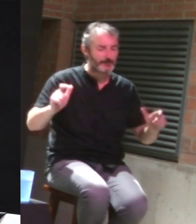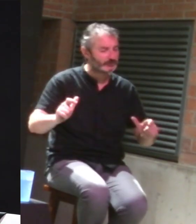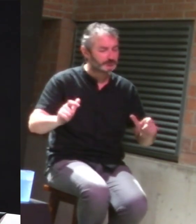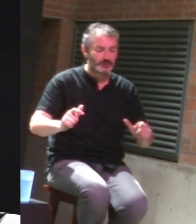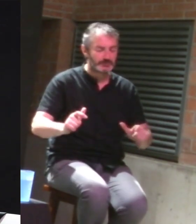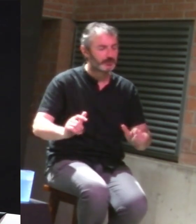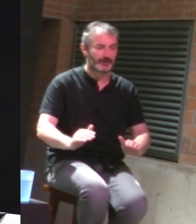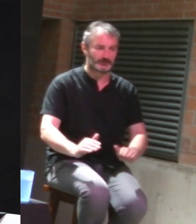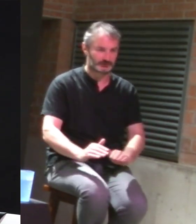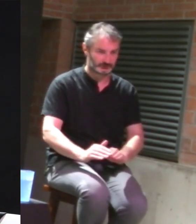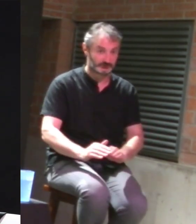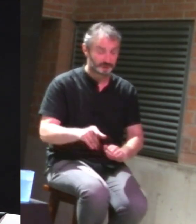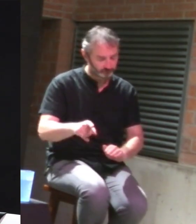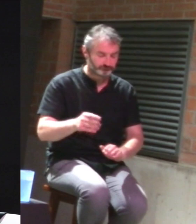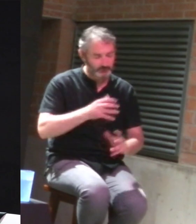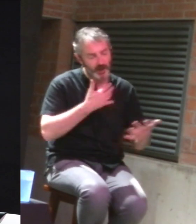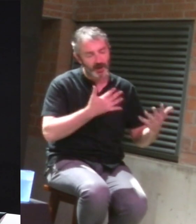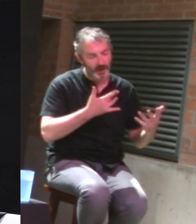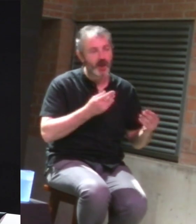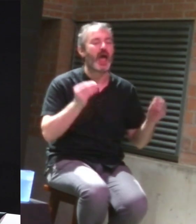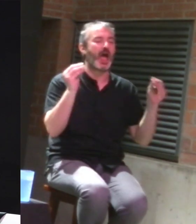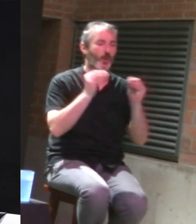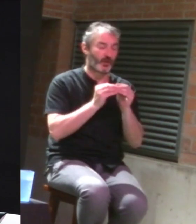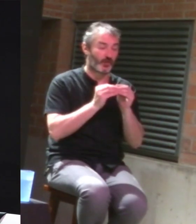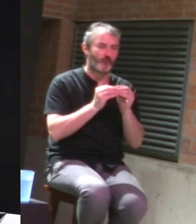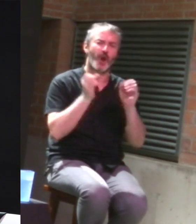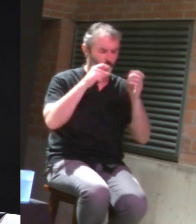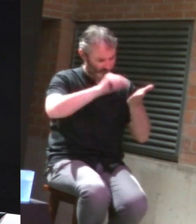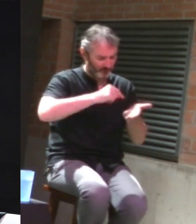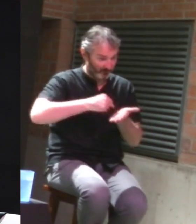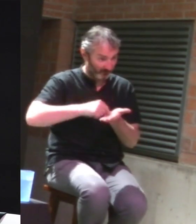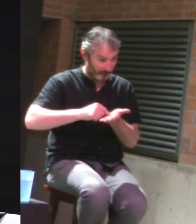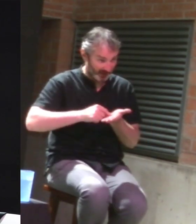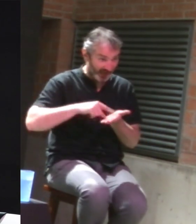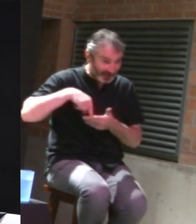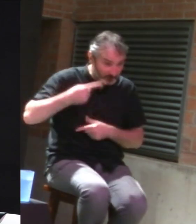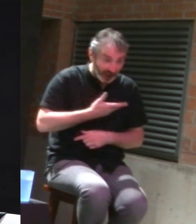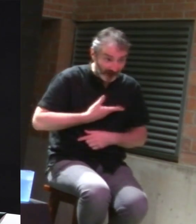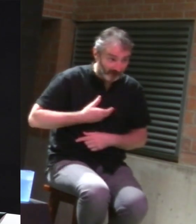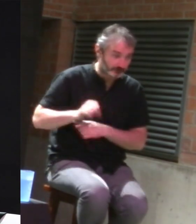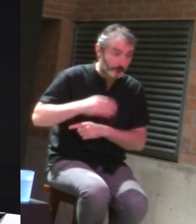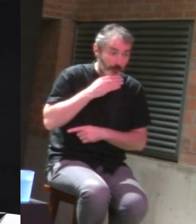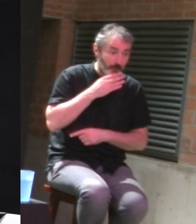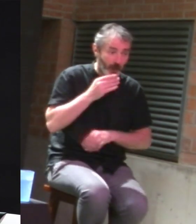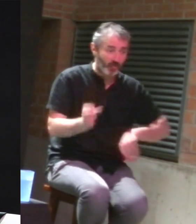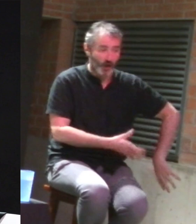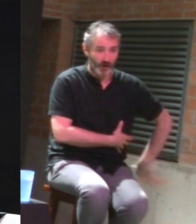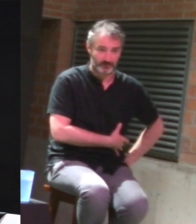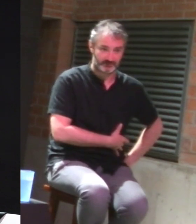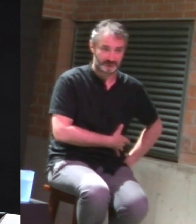això, malgrat que s'arribarà a un acord, moltíssims patrons s'ho salten a la torera. Però el bo és que l'acord no